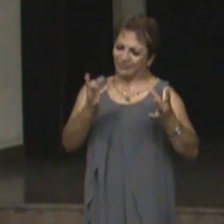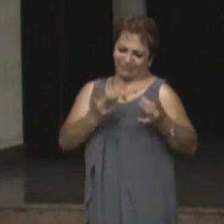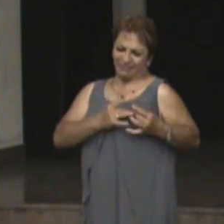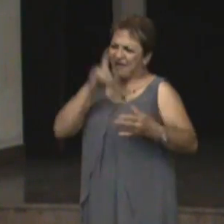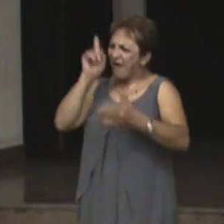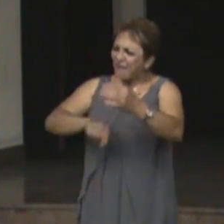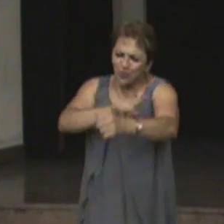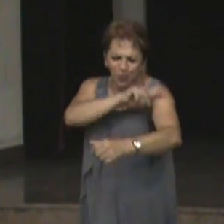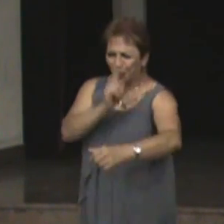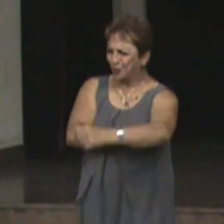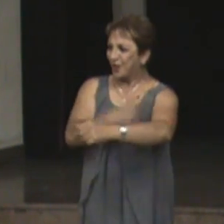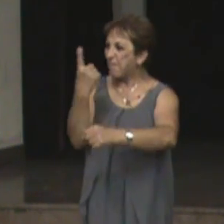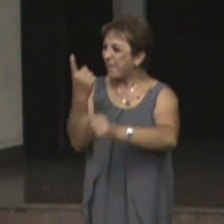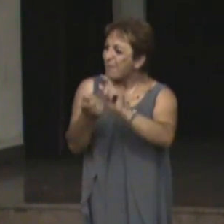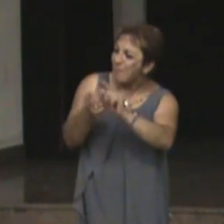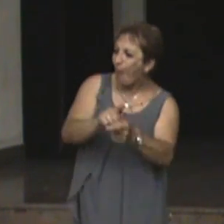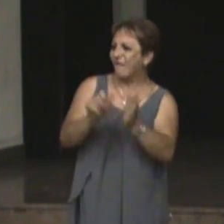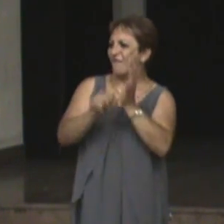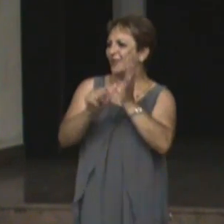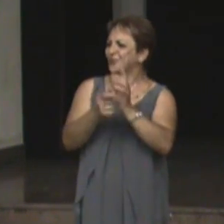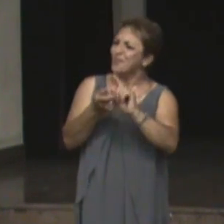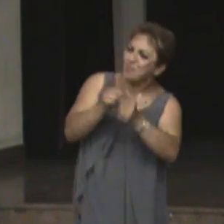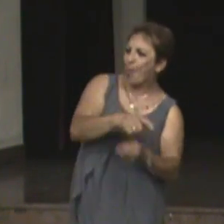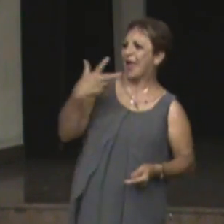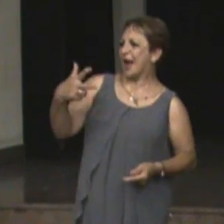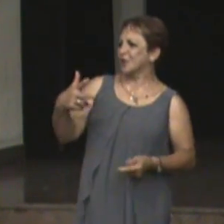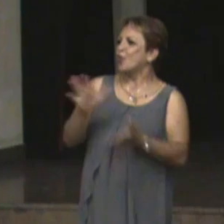փոխարեն 60 և 30։